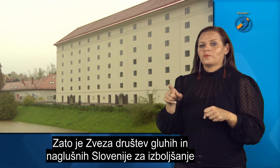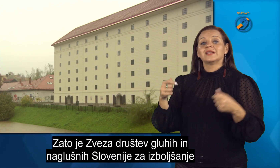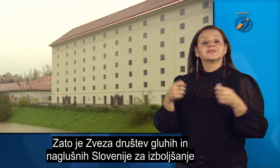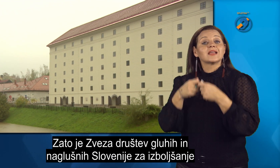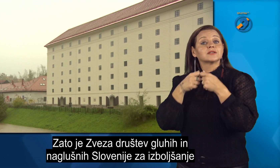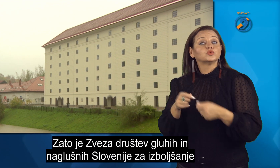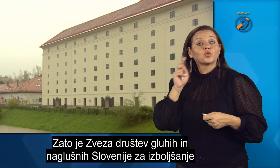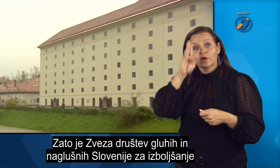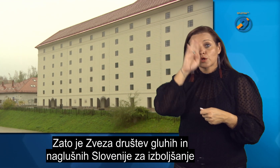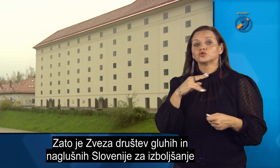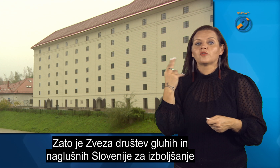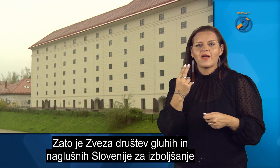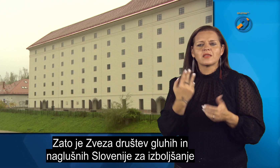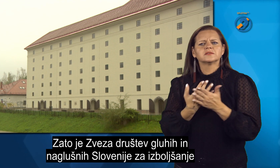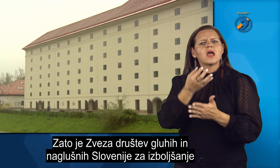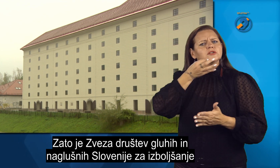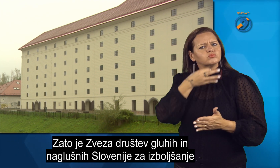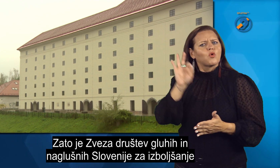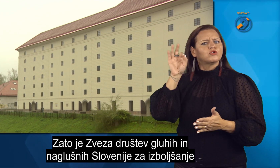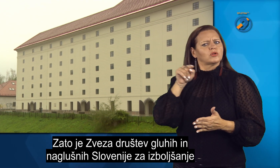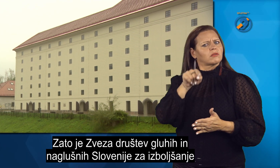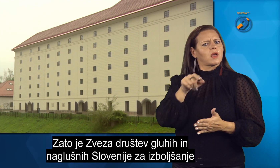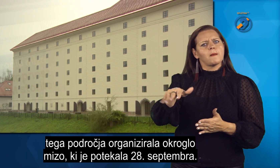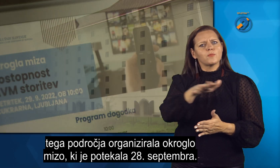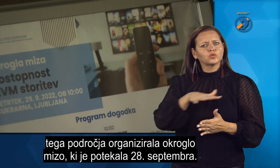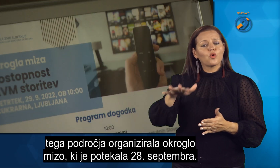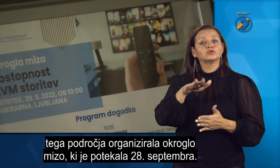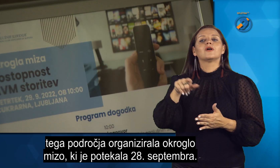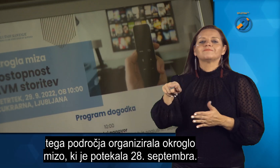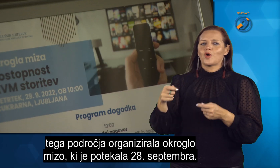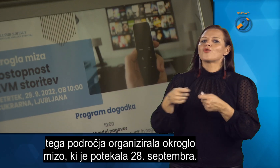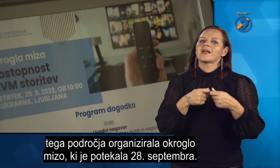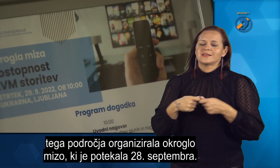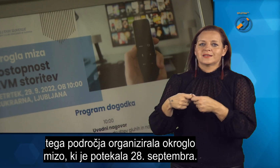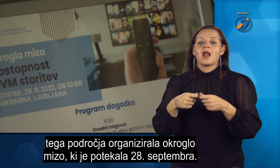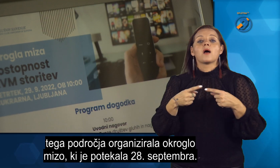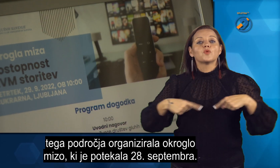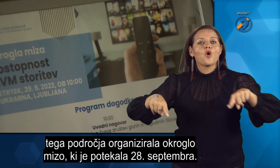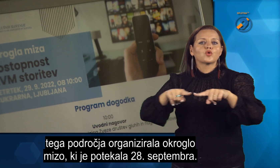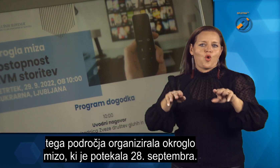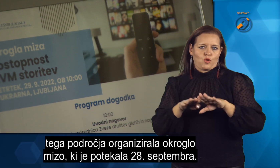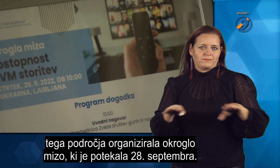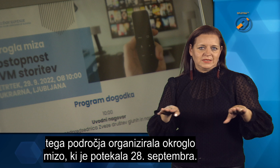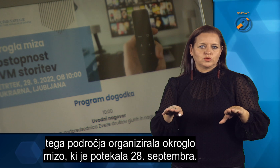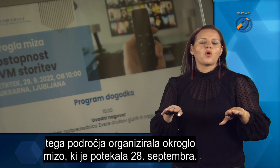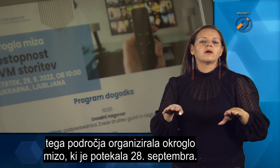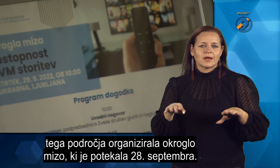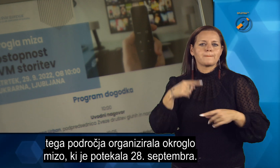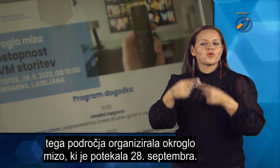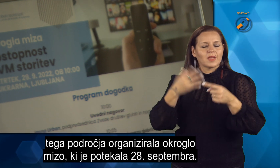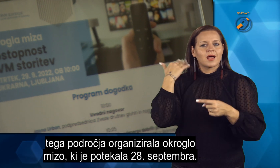Zato je Zveza društev gluhih in naglušnih Slovenije za izboljšanje tega področja organizirala okroglo mizo, ki je